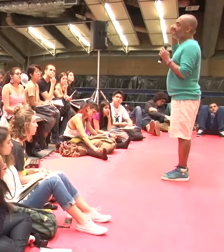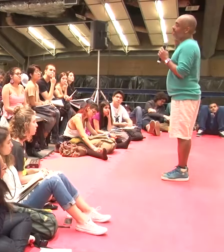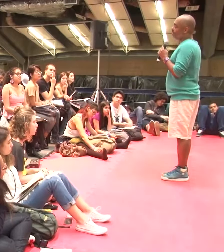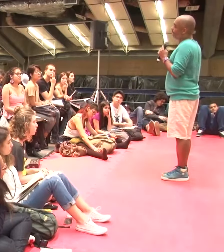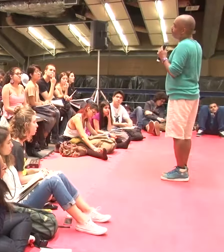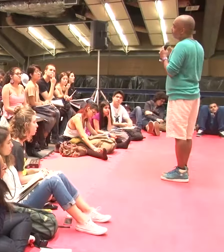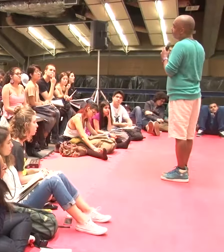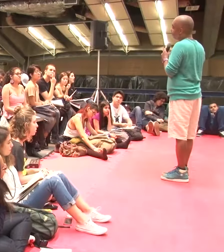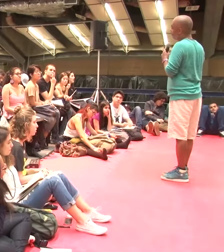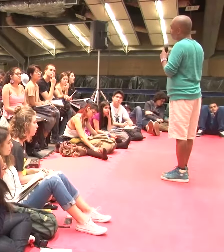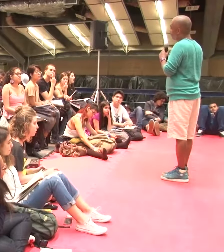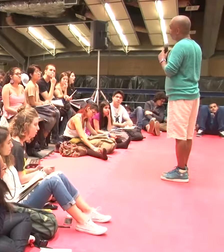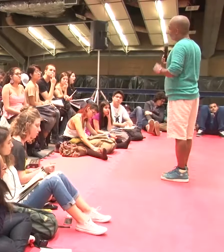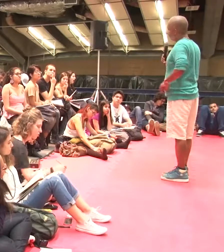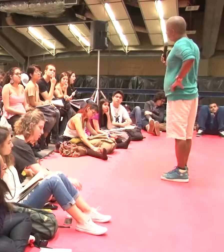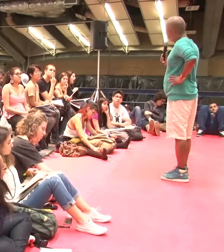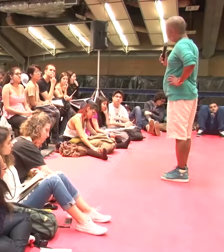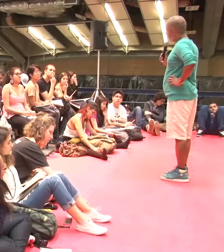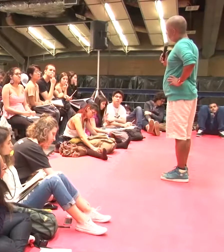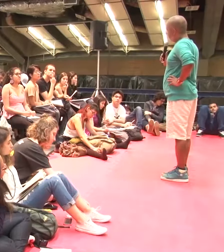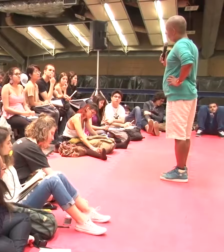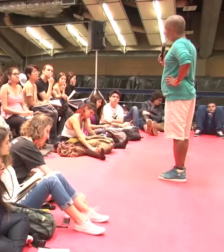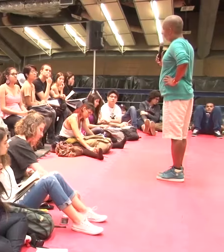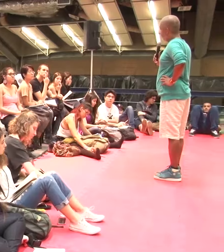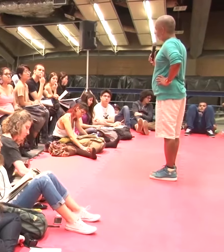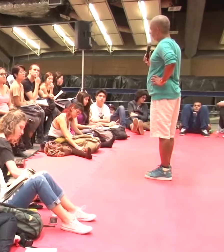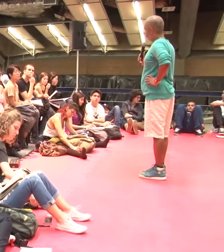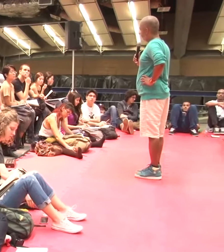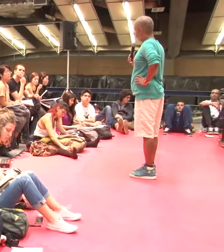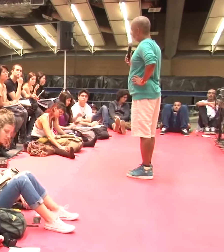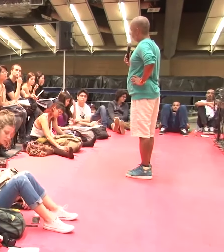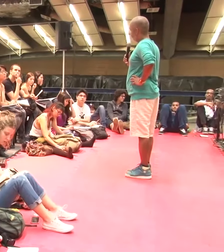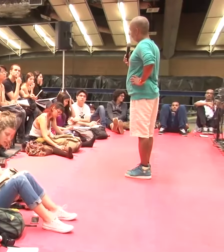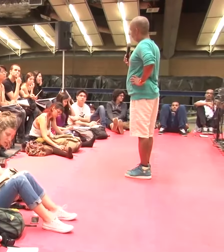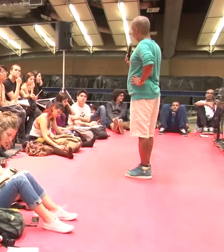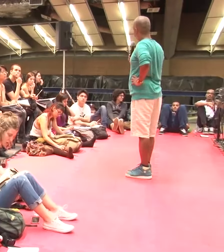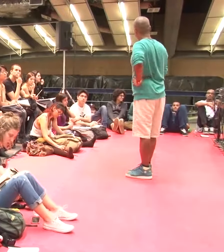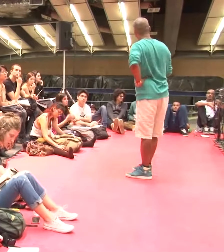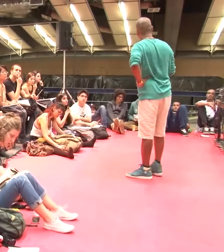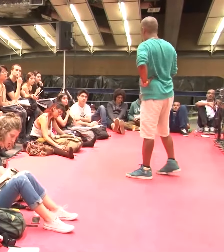vai gerar em termos de sentido para nós leitores do romance?